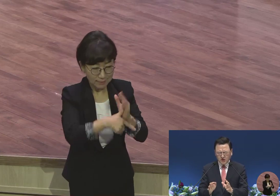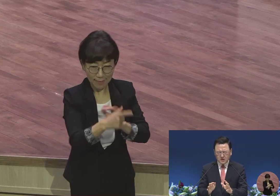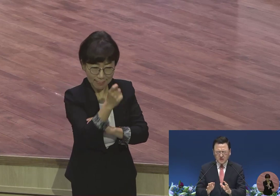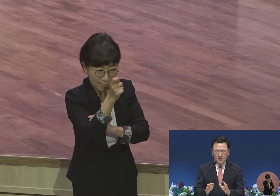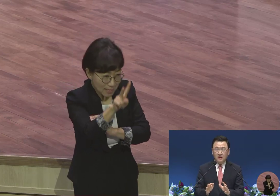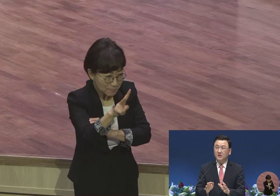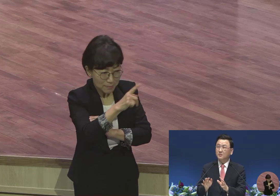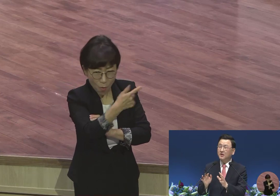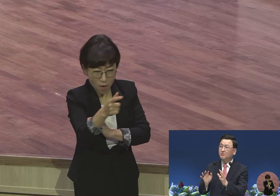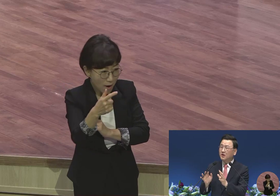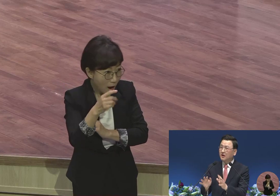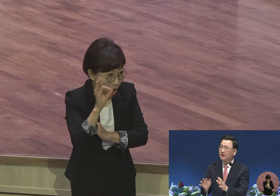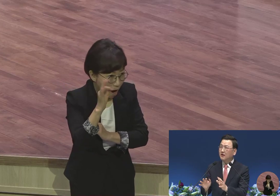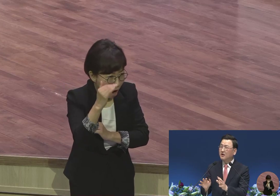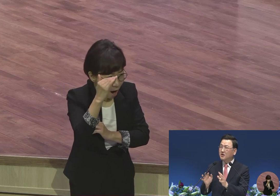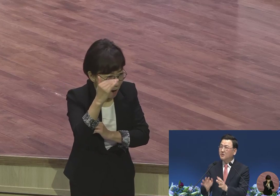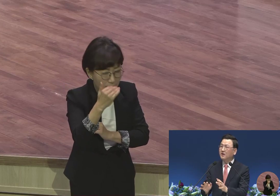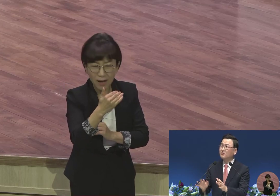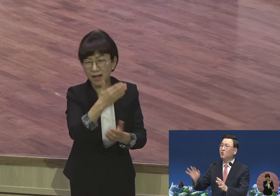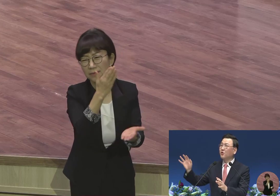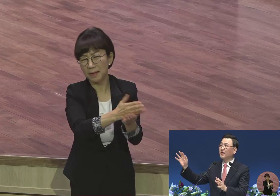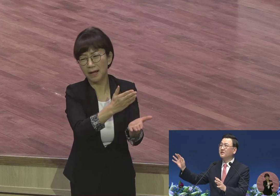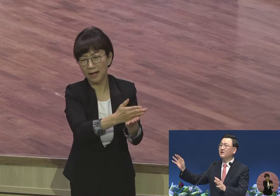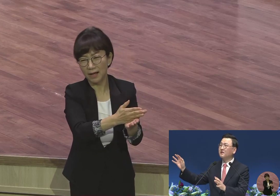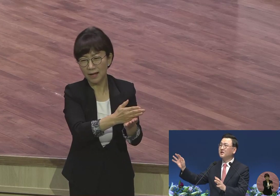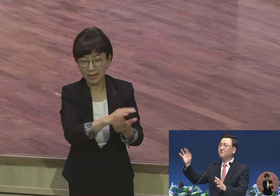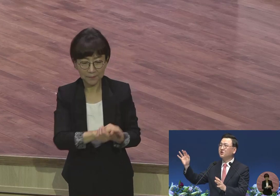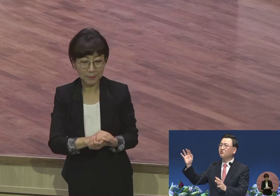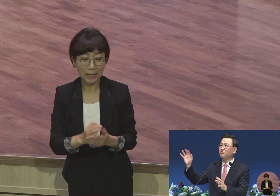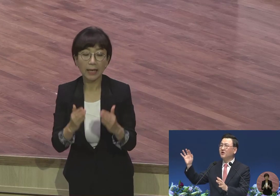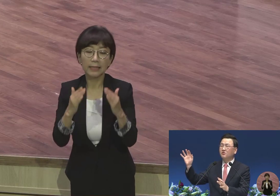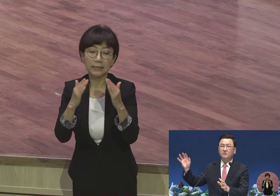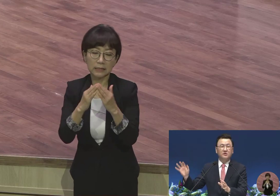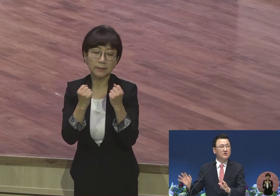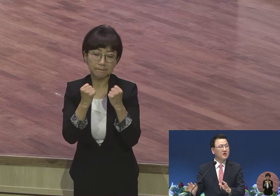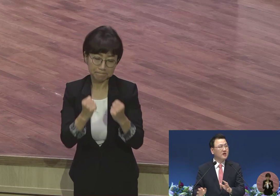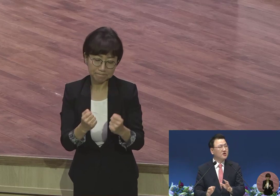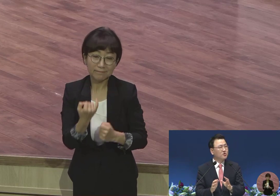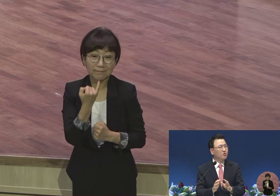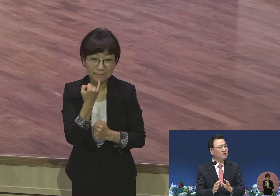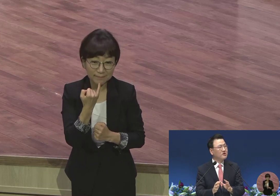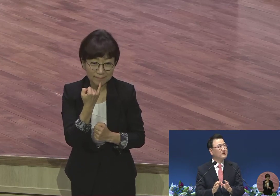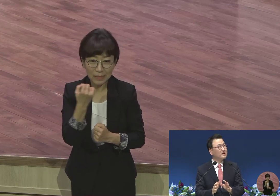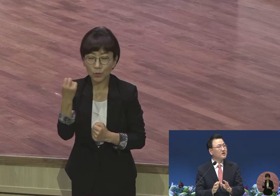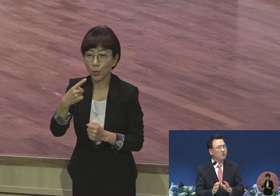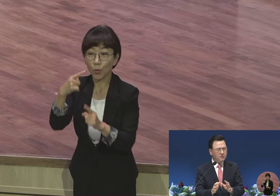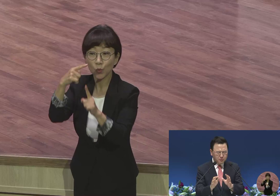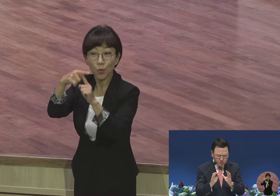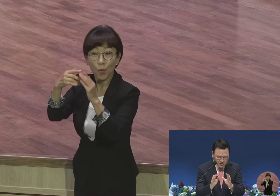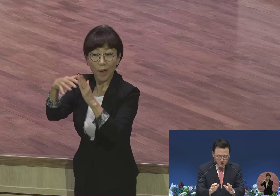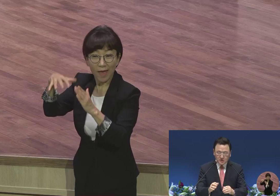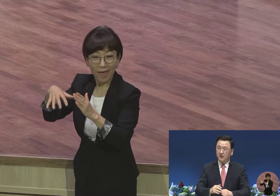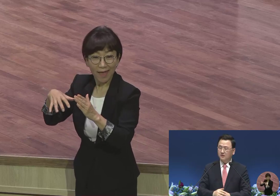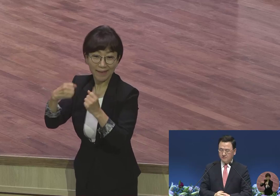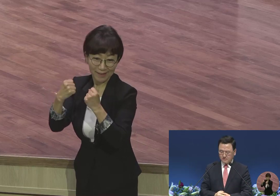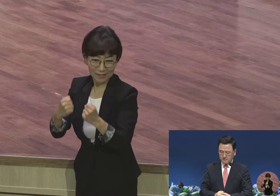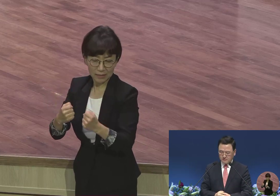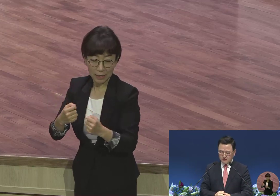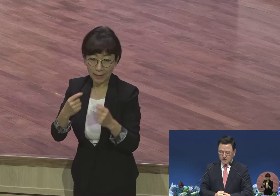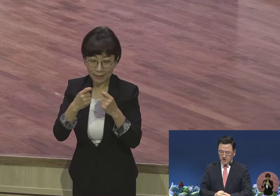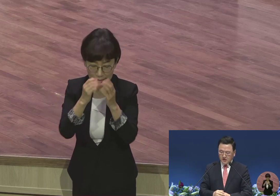가장 조용한 시간, 집입니까? 집이 아니면 교회가 있잖아요. 30군데가 넘는 기도굴 있는데 거기서